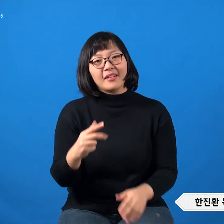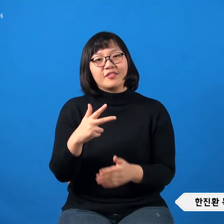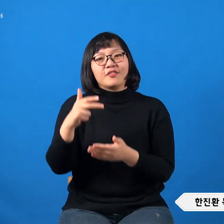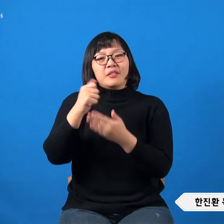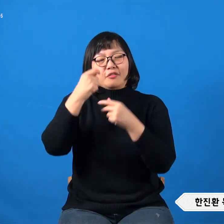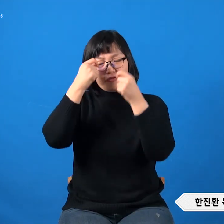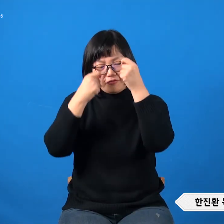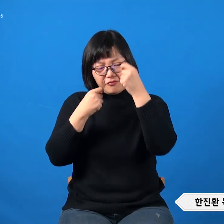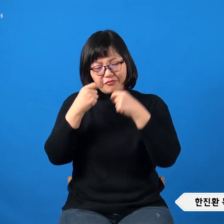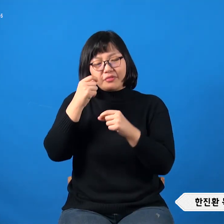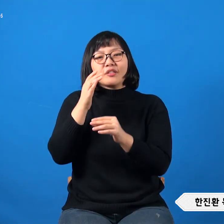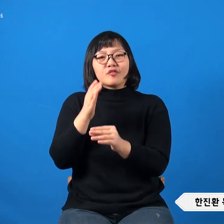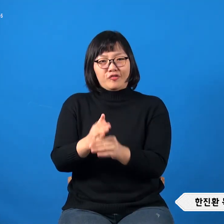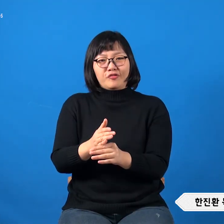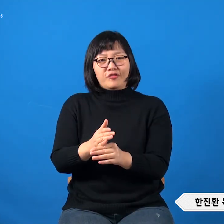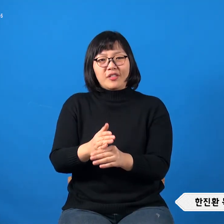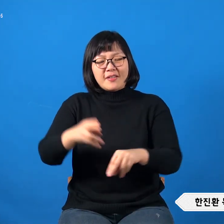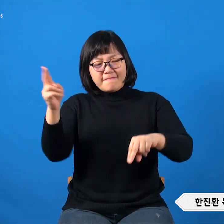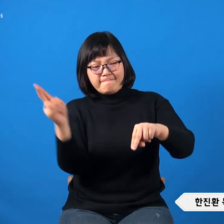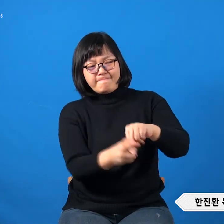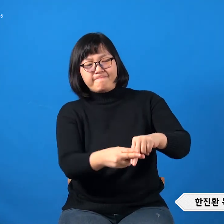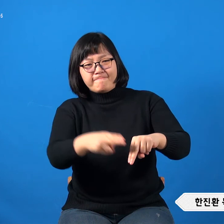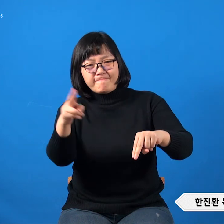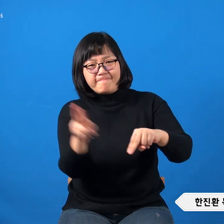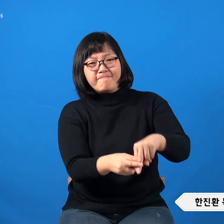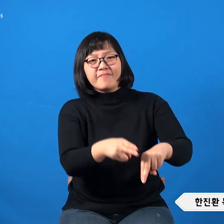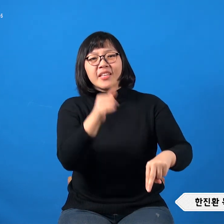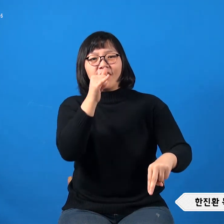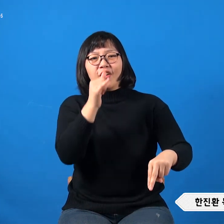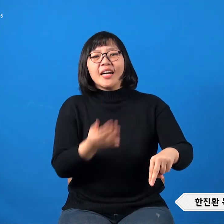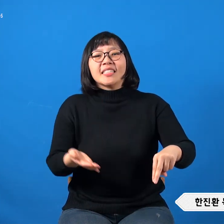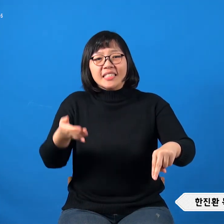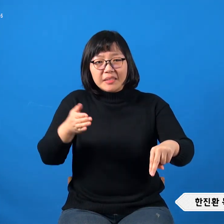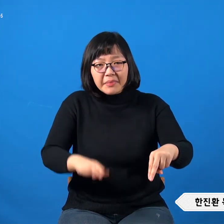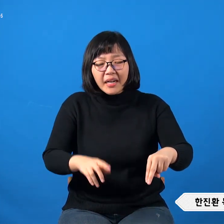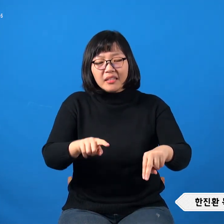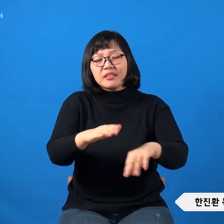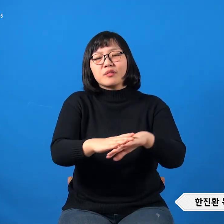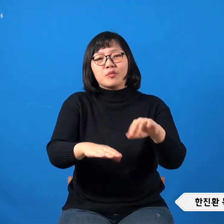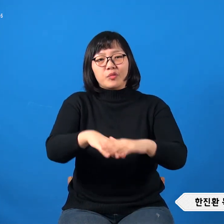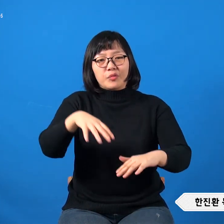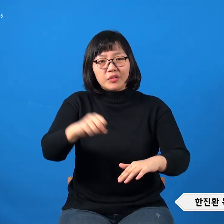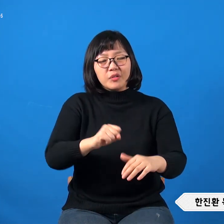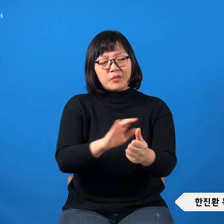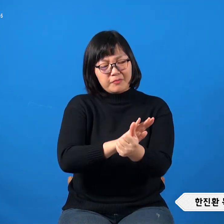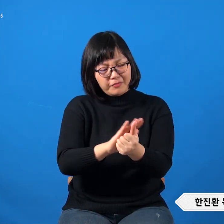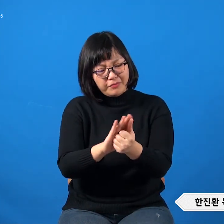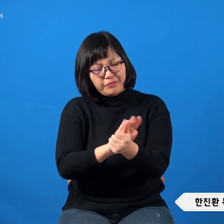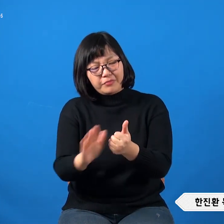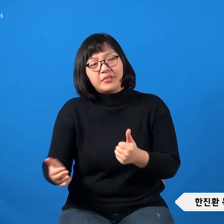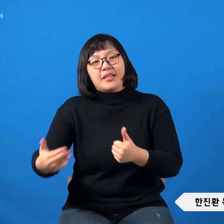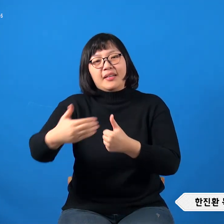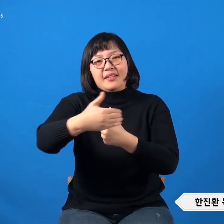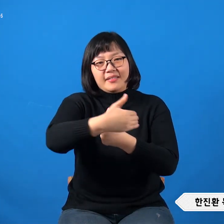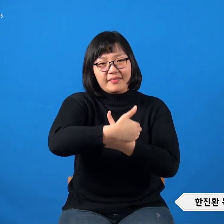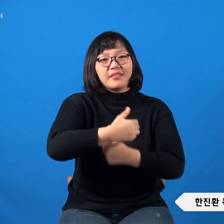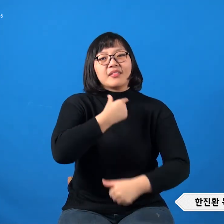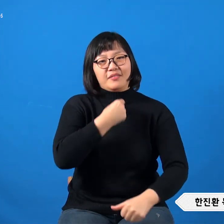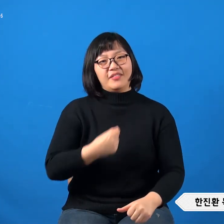계십니다. 때리신 그 손으로 우리를 어루만지시고 우리를 감싸